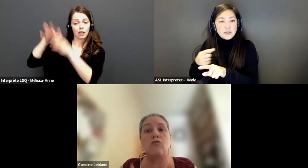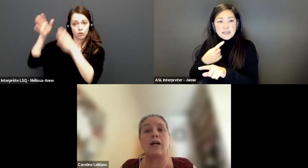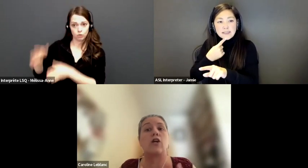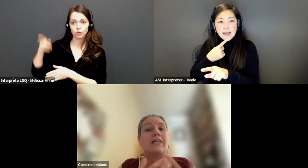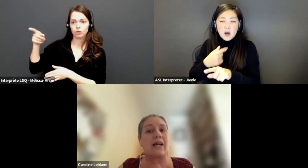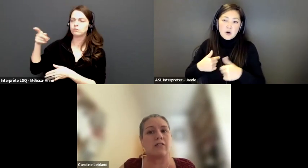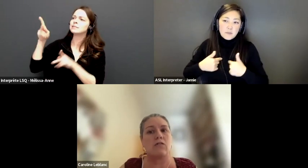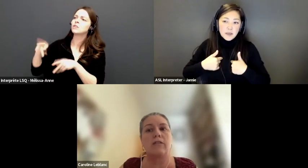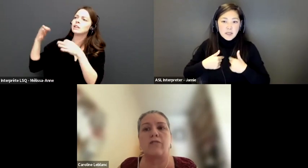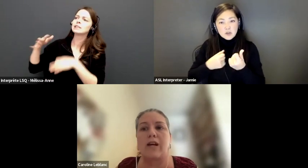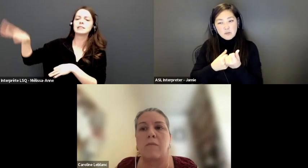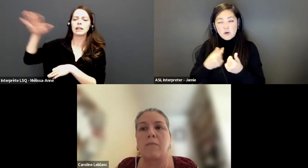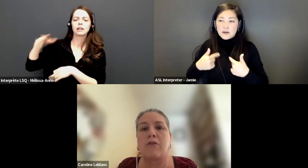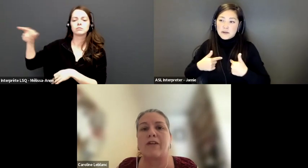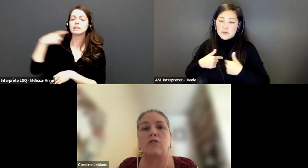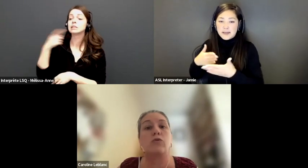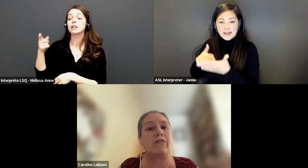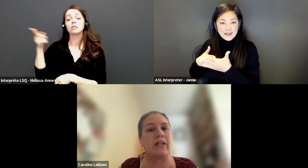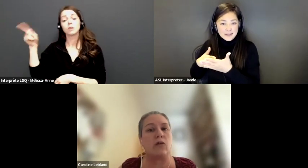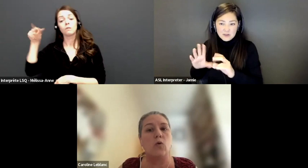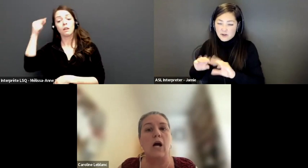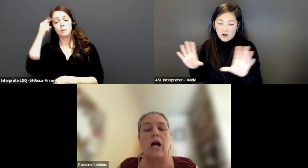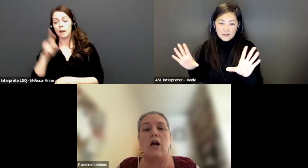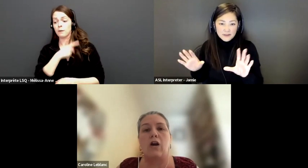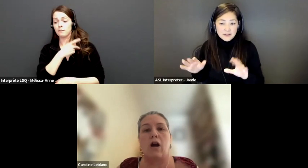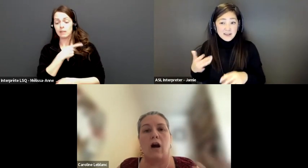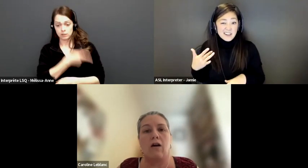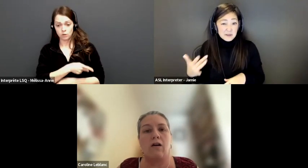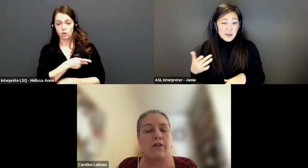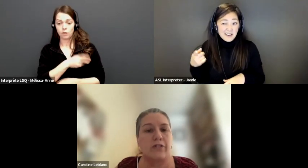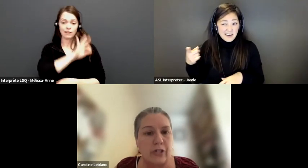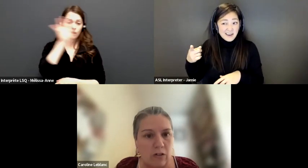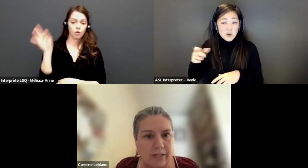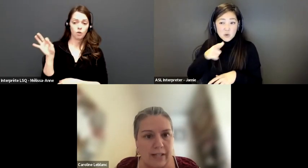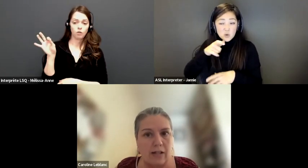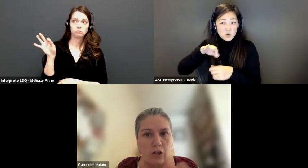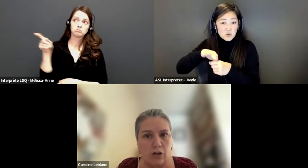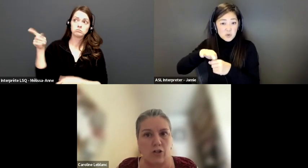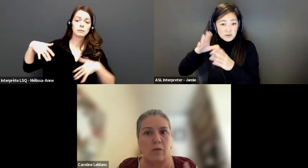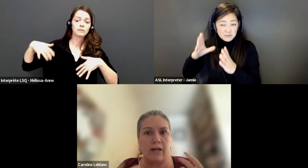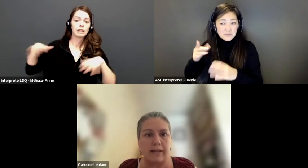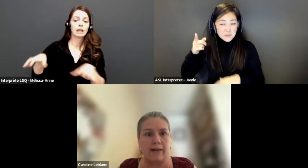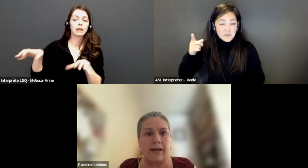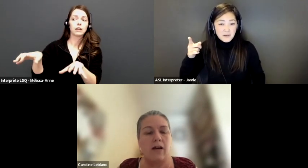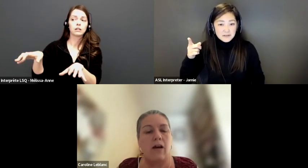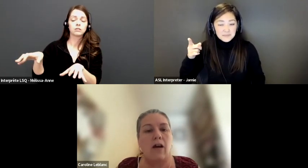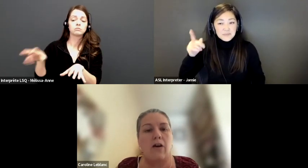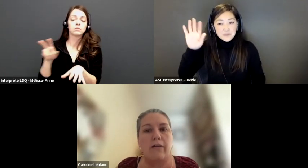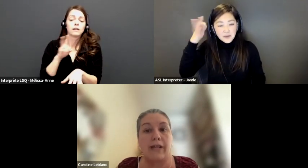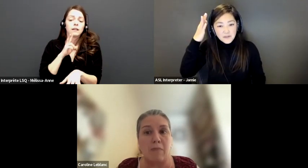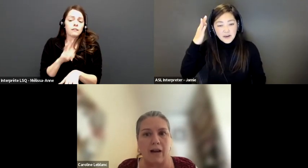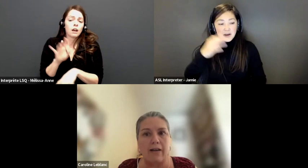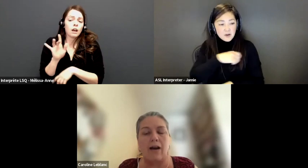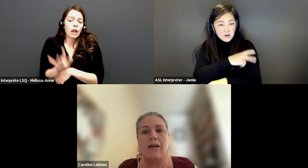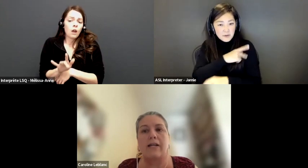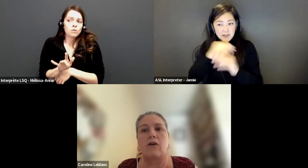soulignent souvent que l'inaction des gouvernements provinciaux et fédéraux en ce qui concerne le logement est très,